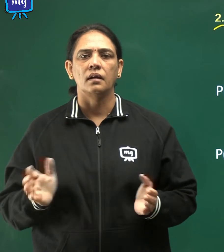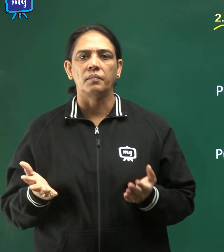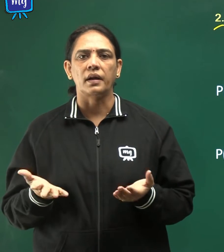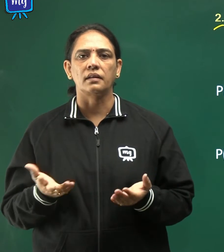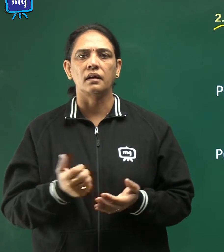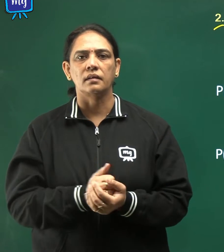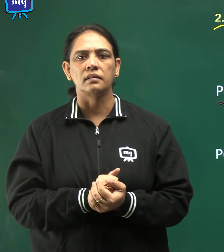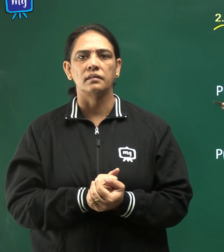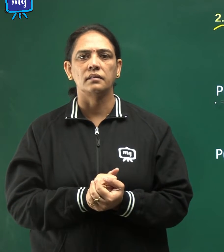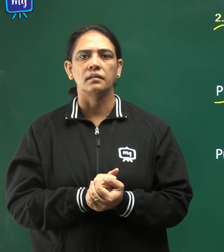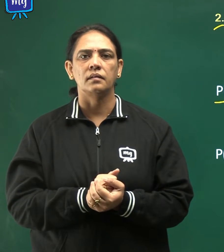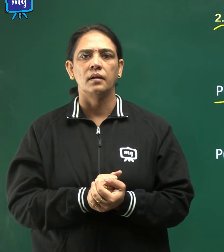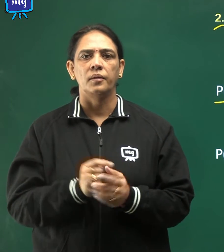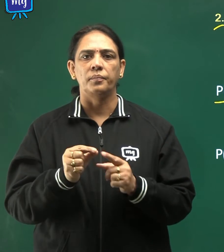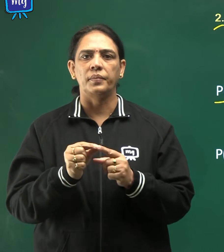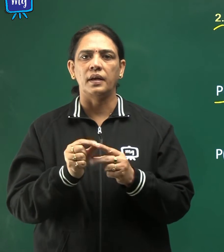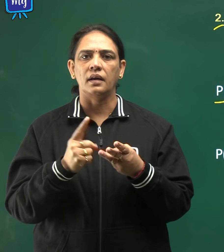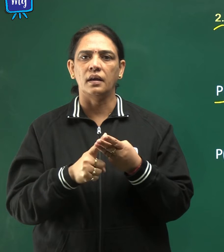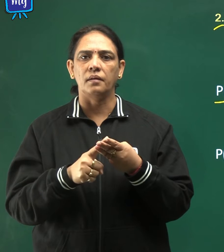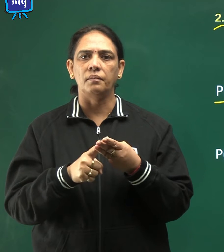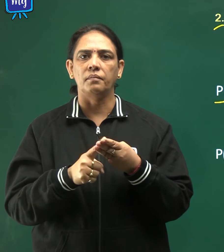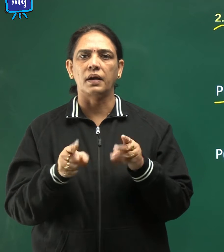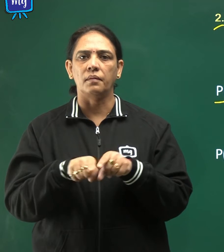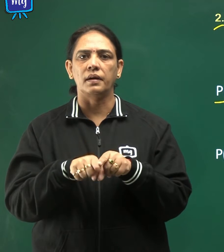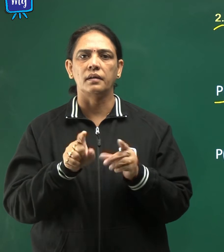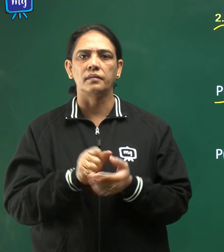प्रायिकता पीई बराबर